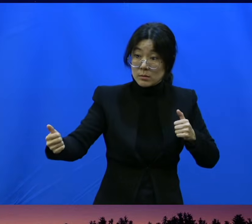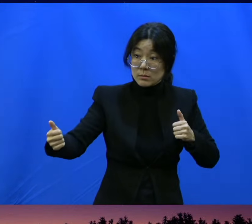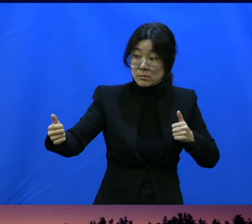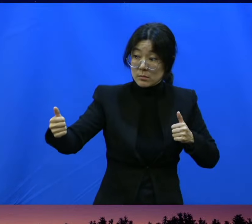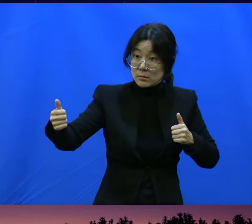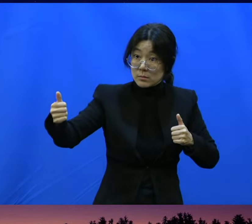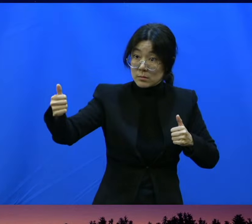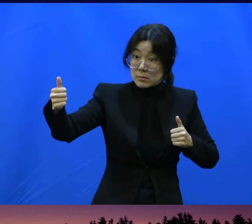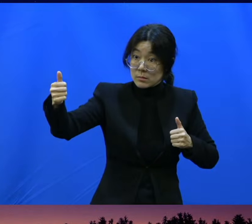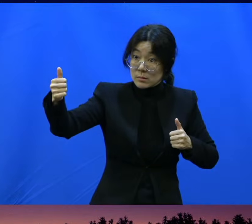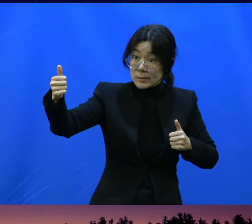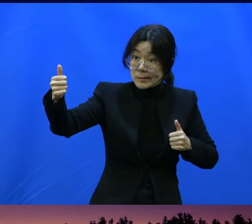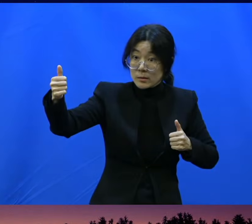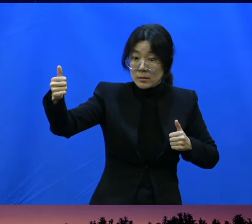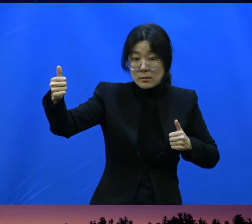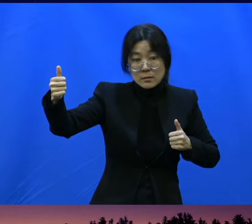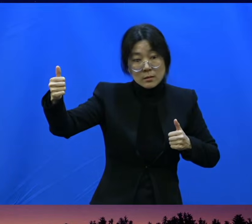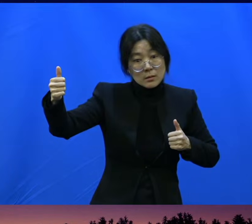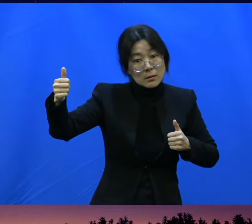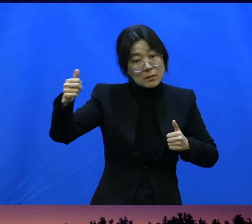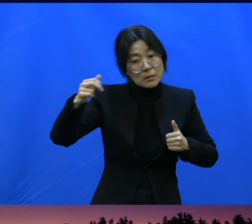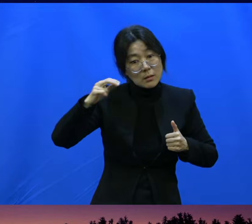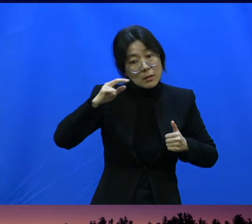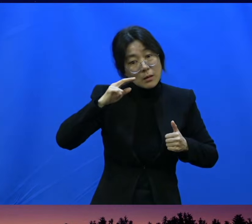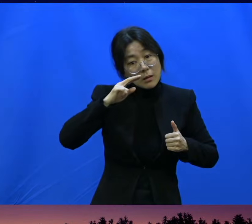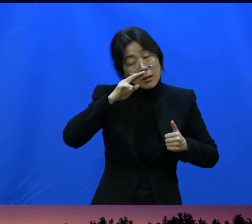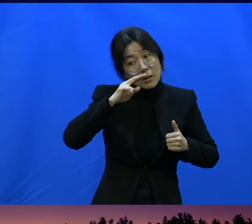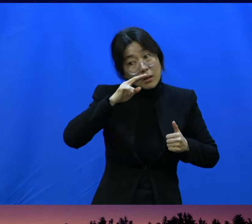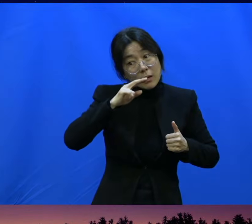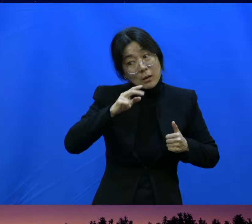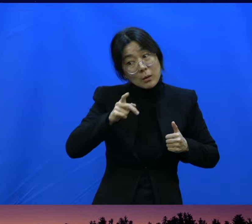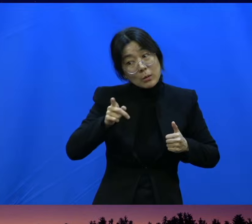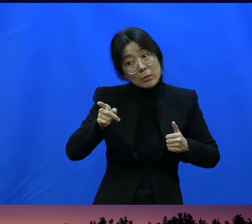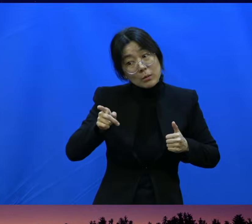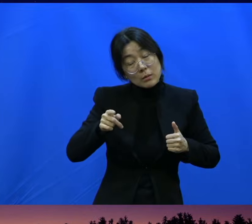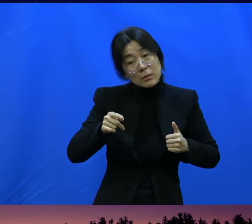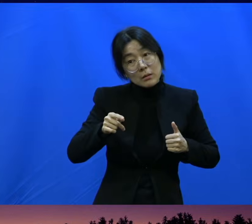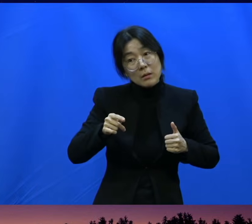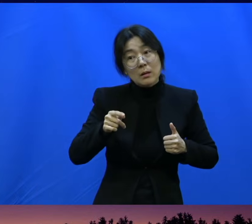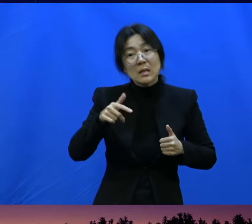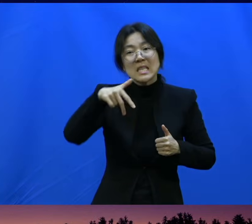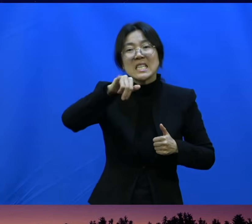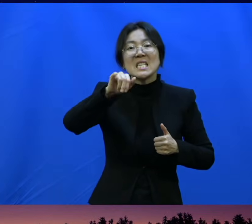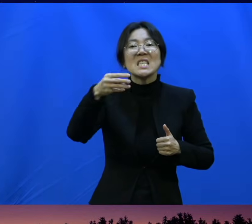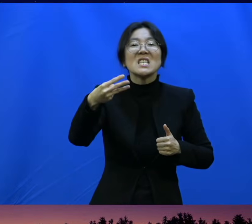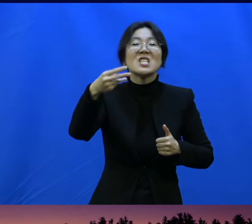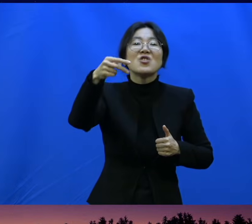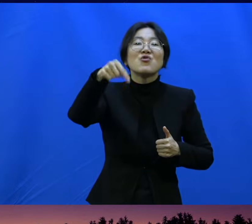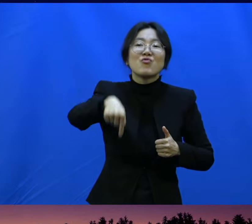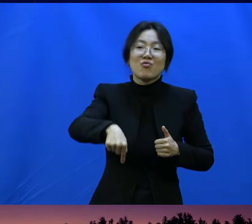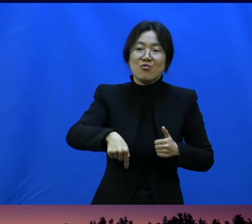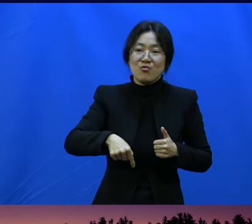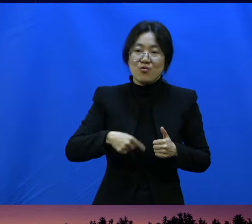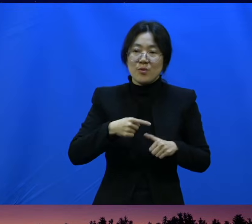뭘 말해주죠, 여러분? 아무리 높은 자리, 아무리 성공을 해도 질투가 생겨요.